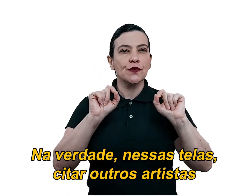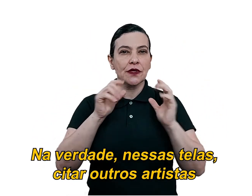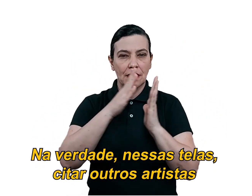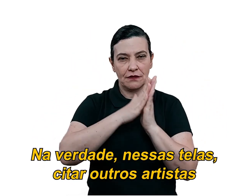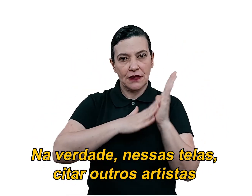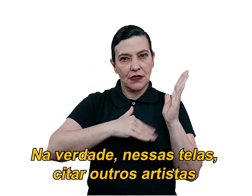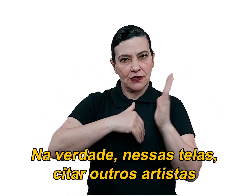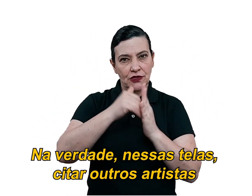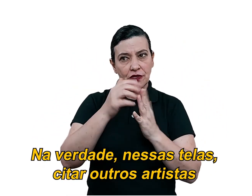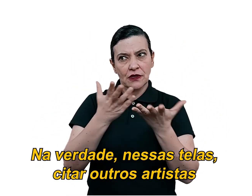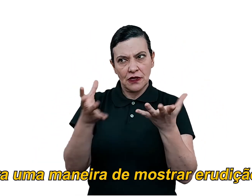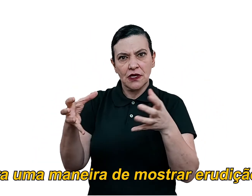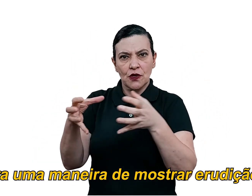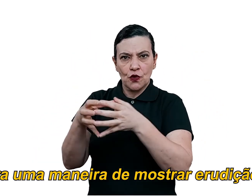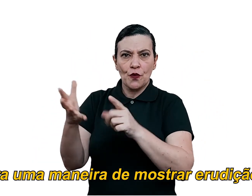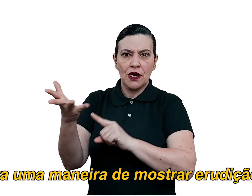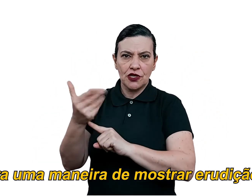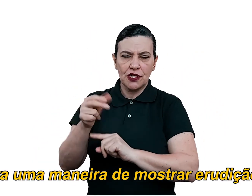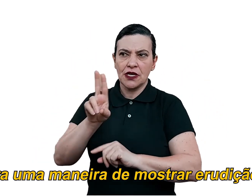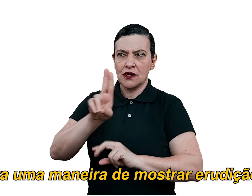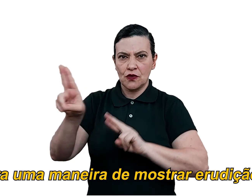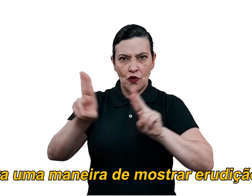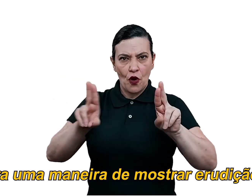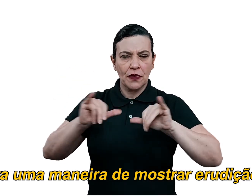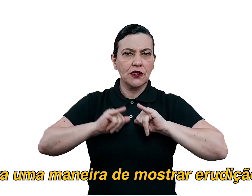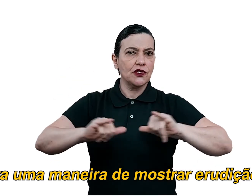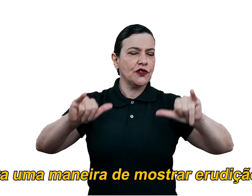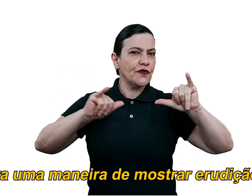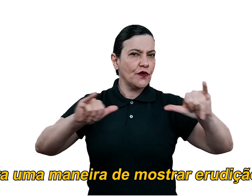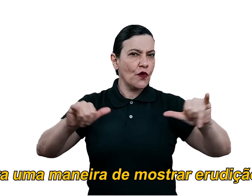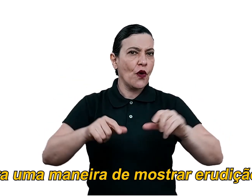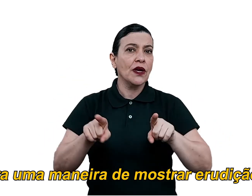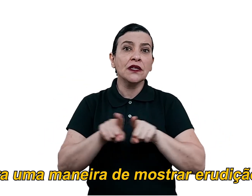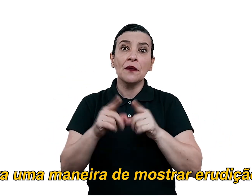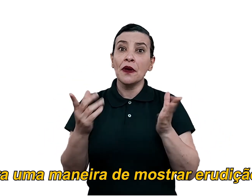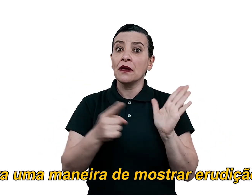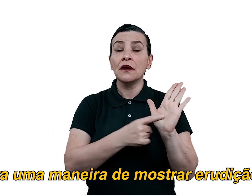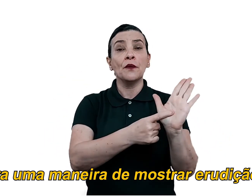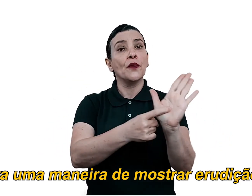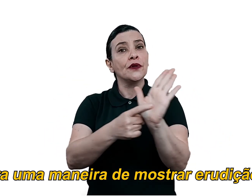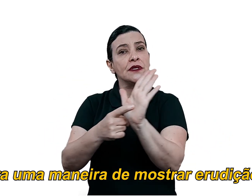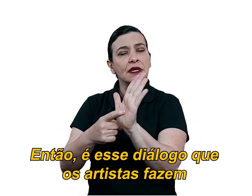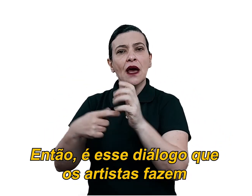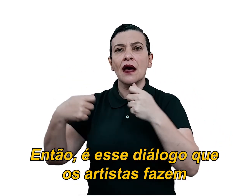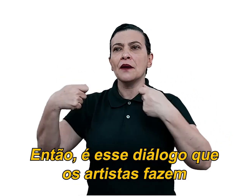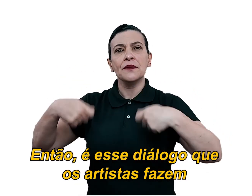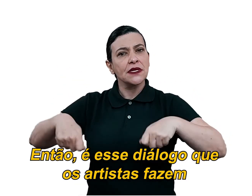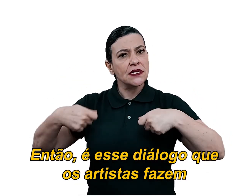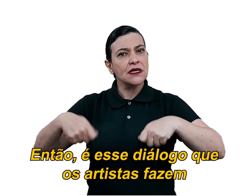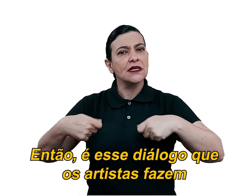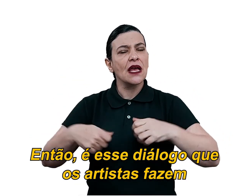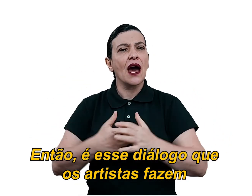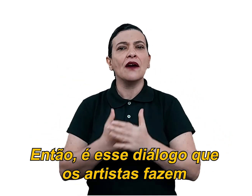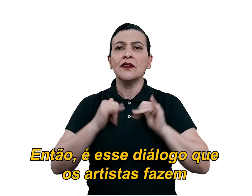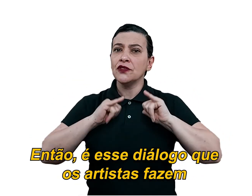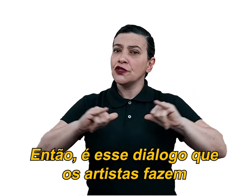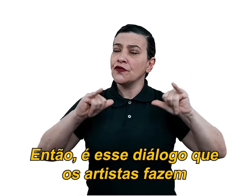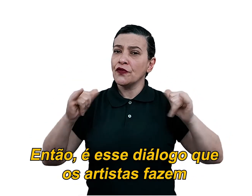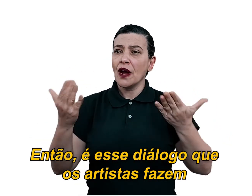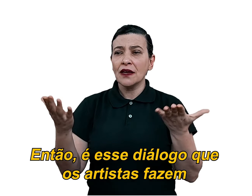outros artistas, era uma maneira de mostrar erudição, tal. Então é esse diálogo que